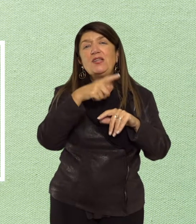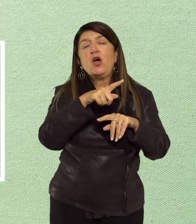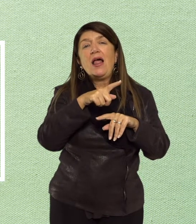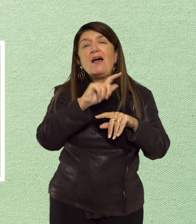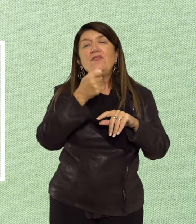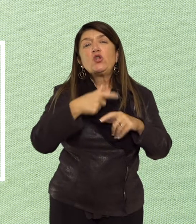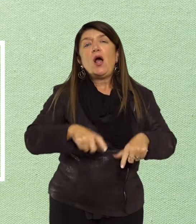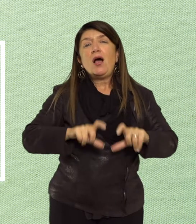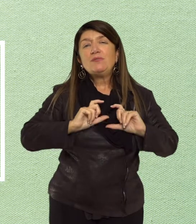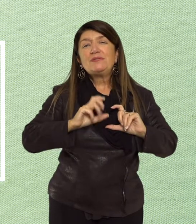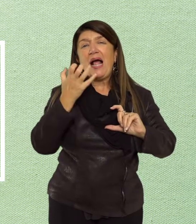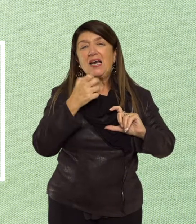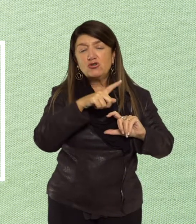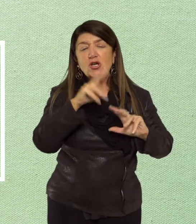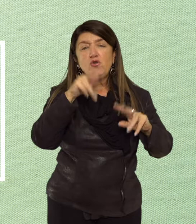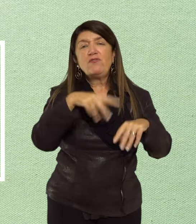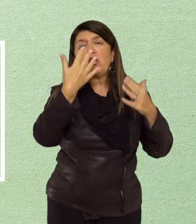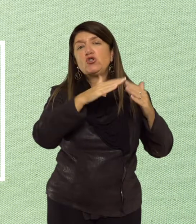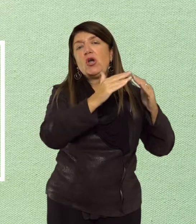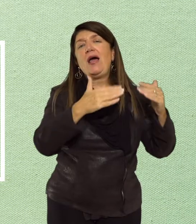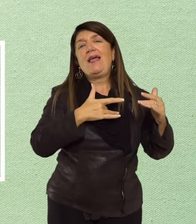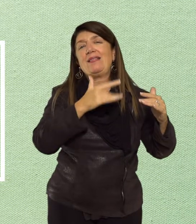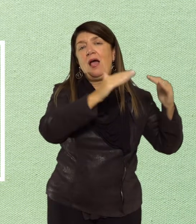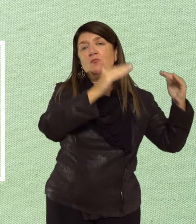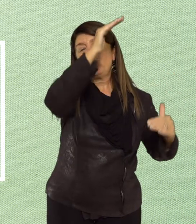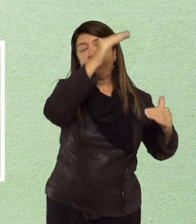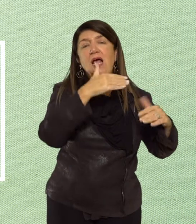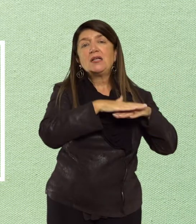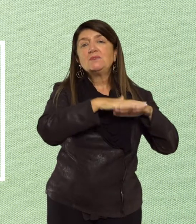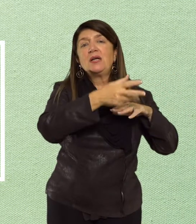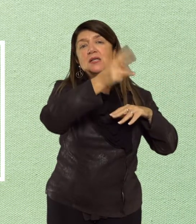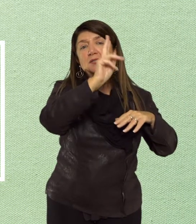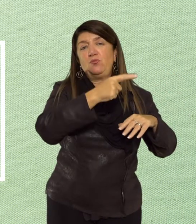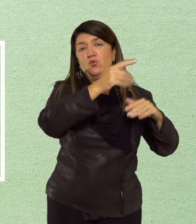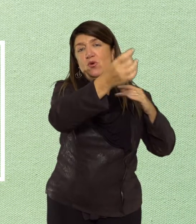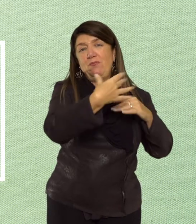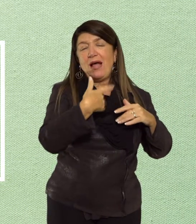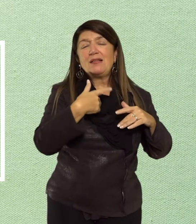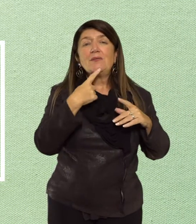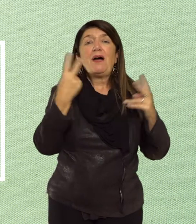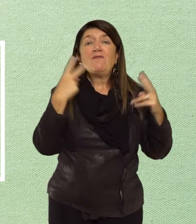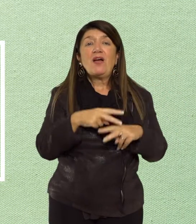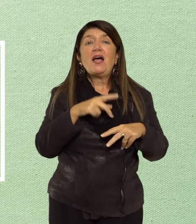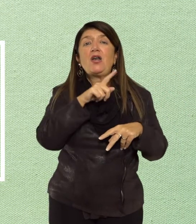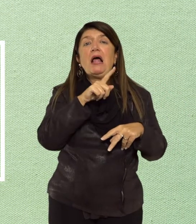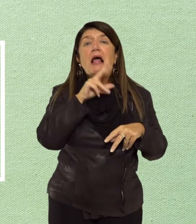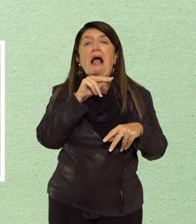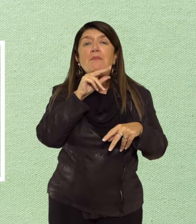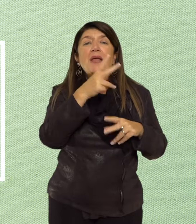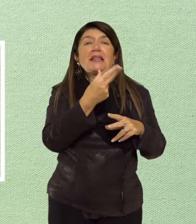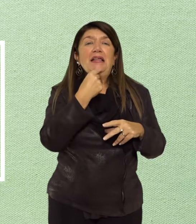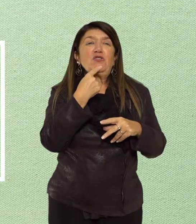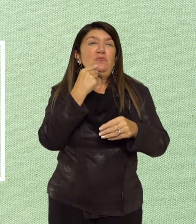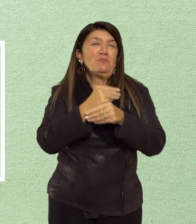che è molto più grande di me, aveva già fatto Rio, quindi insomma con molta più esperienza di me, e semplicemente sparando qualche cavolata mi ha